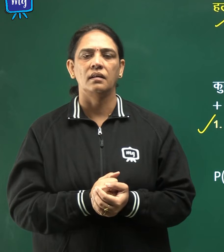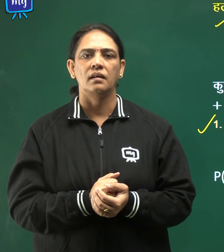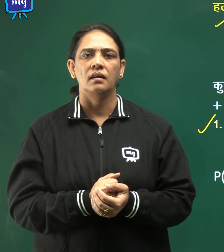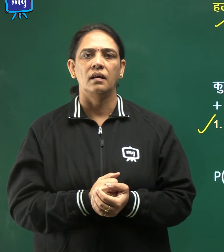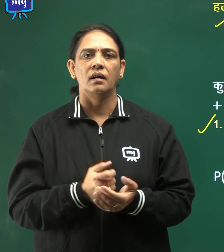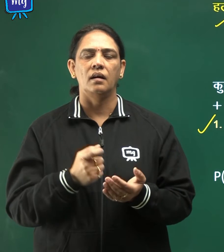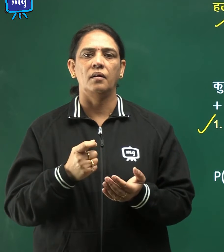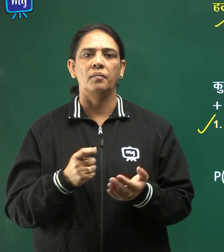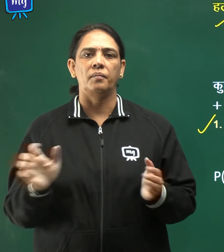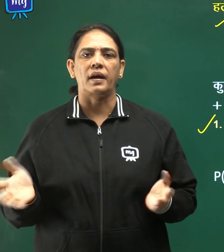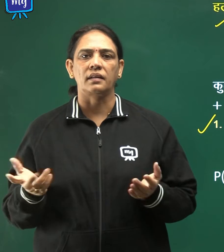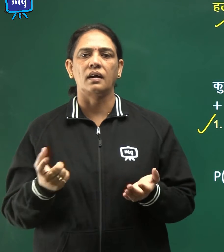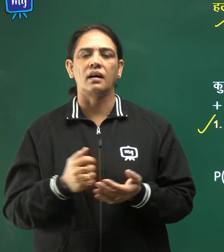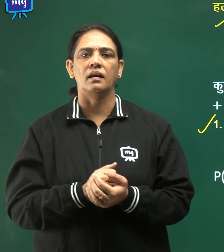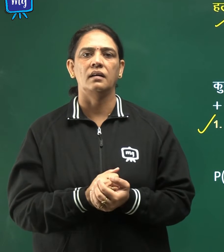प्रायिकता का